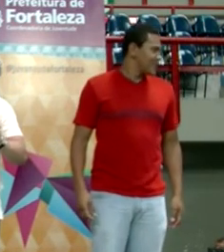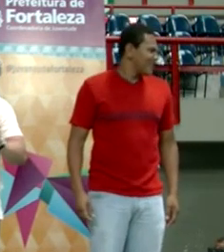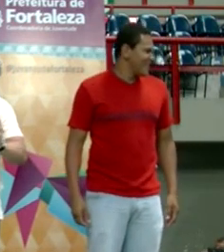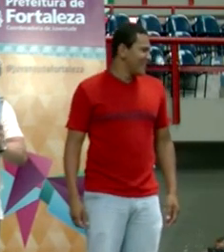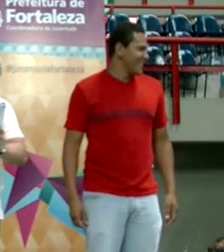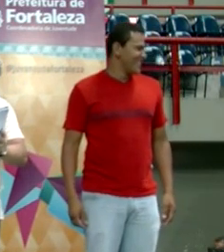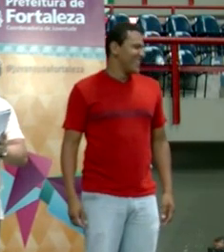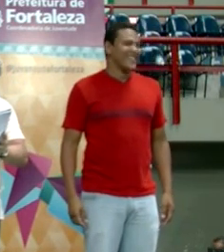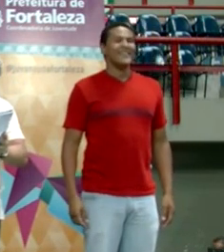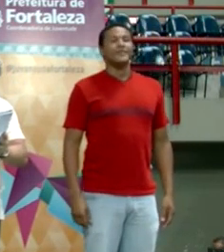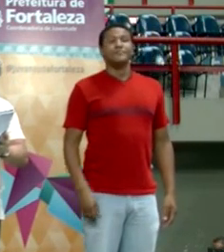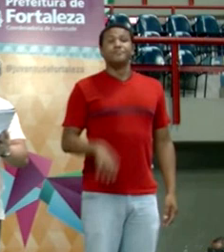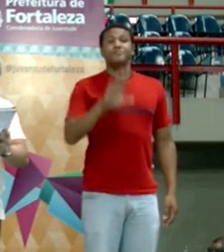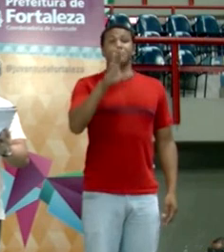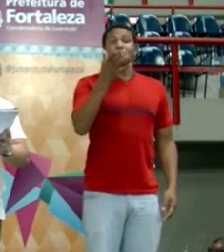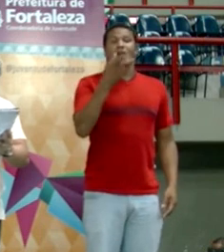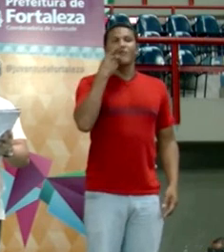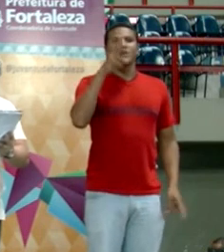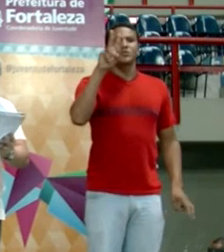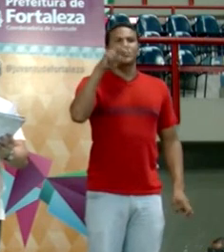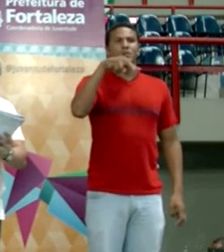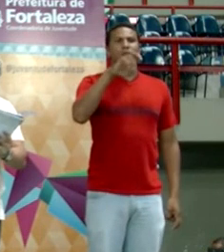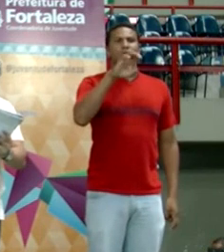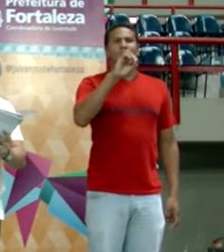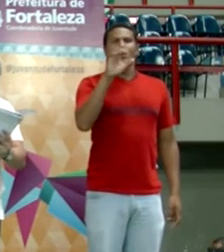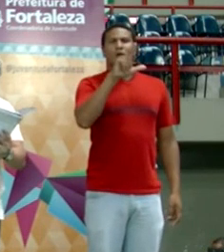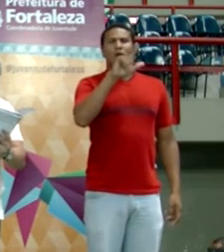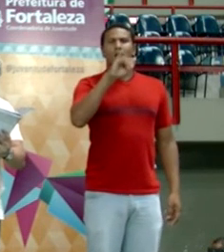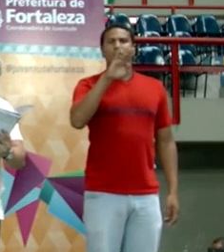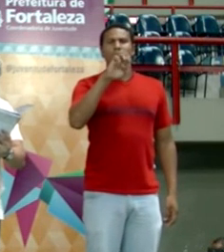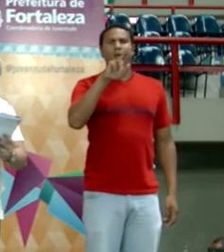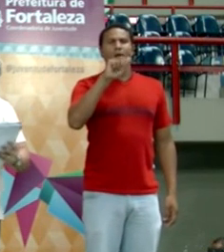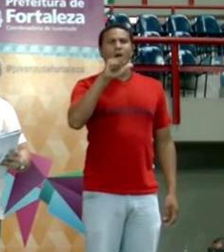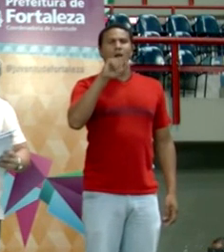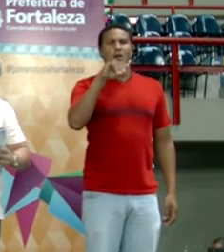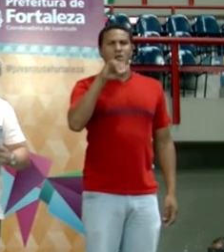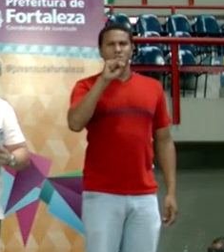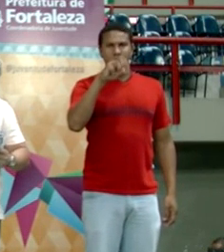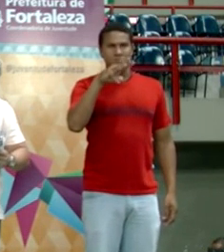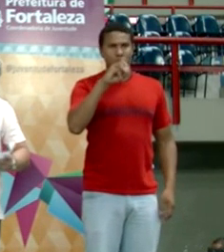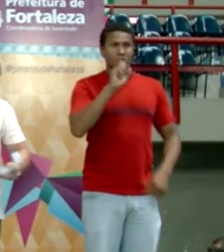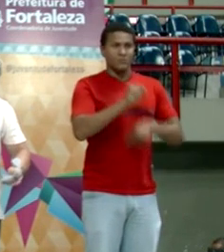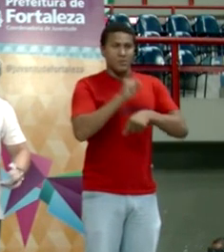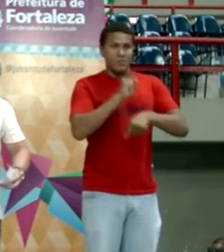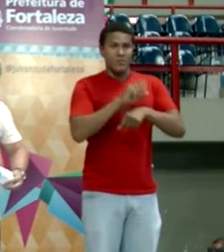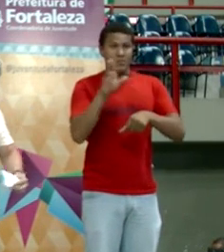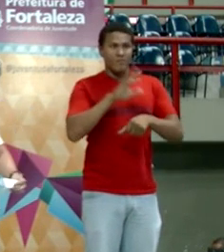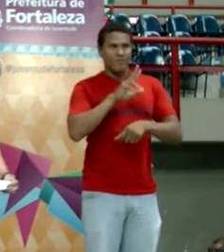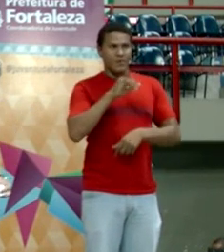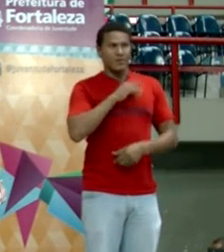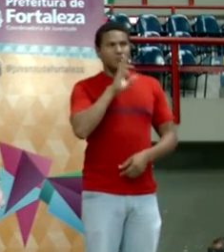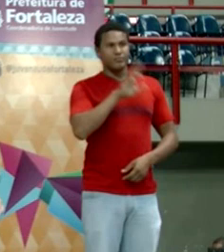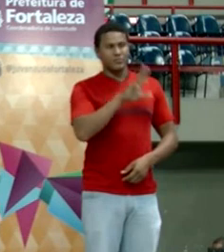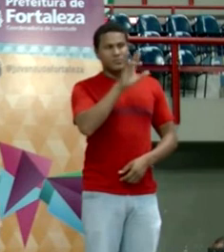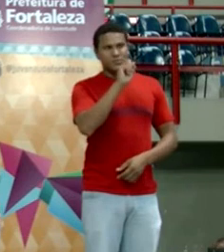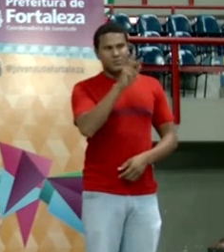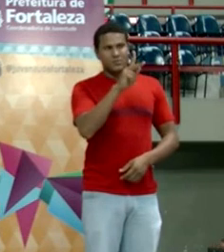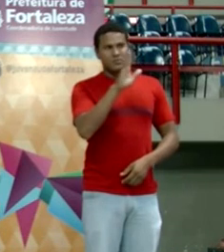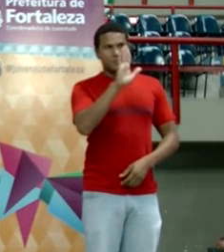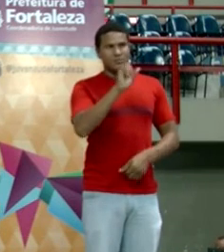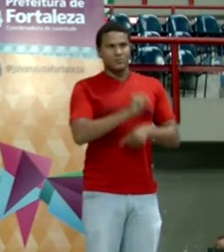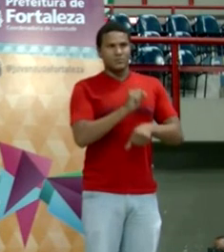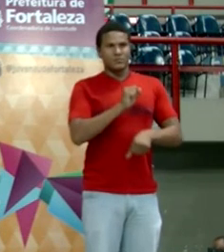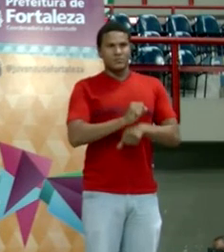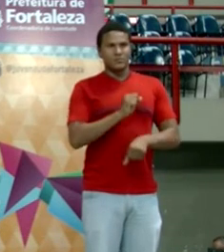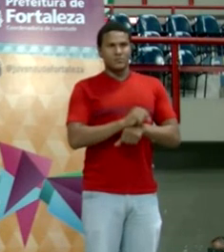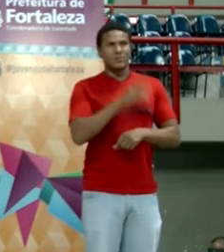Quem pediu, segura aí só um pouquinho, que é na questão 8 e 9, nós vamos falar sobre neoliberalismo. Beleza? Você só antecipou,